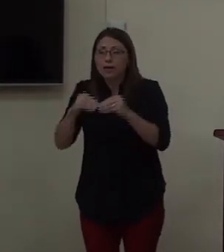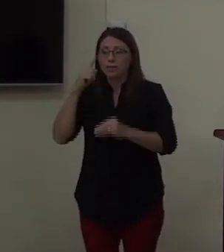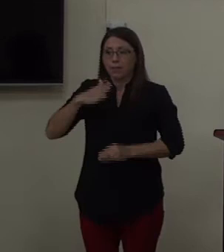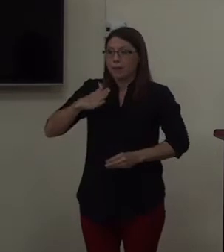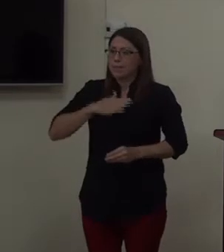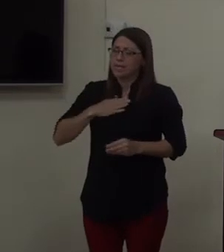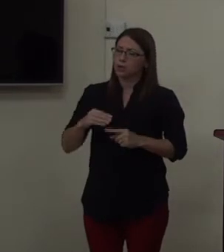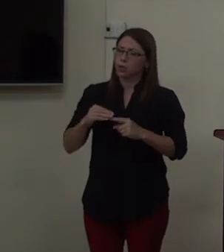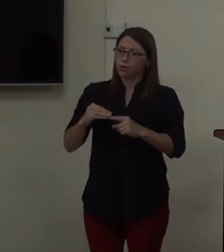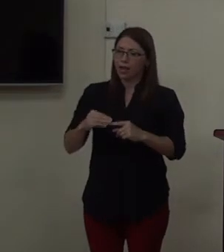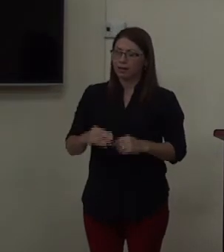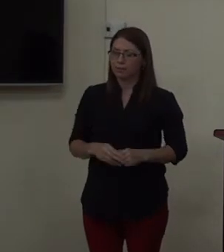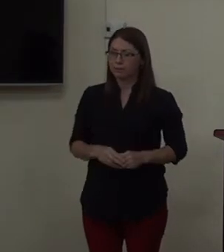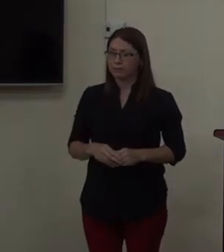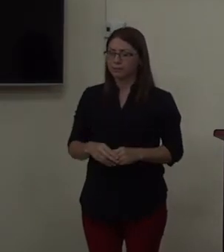es crucial.